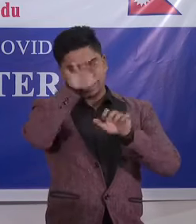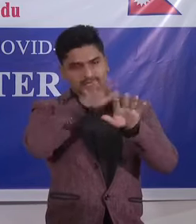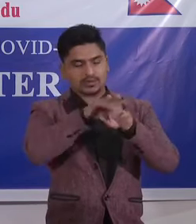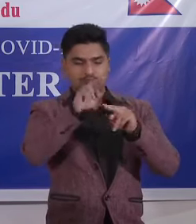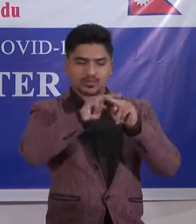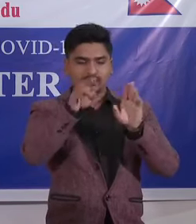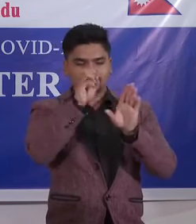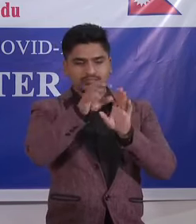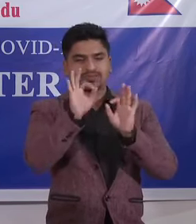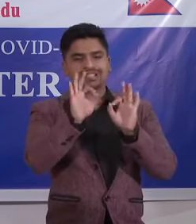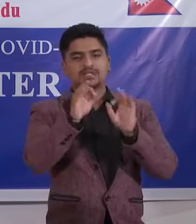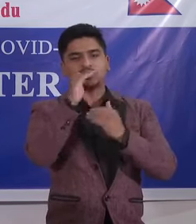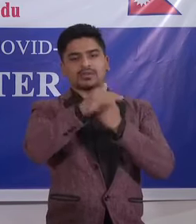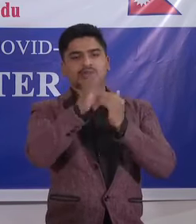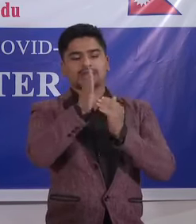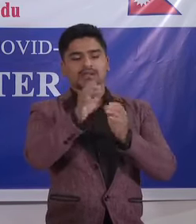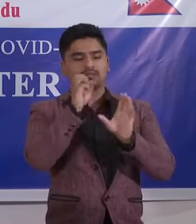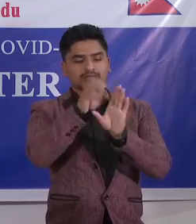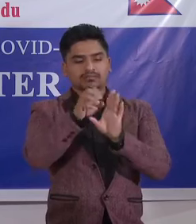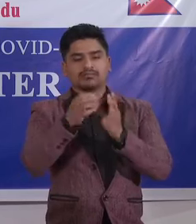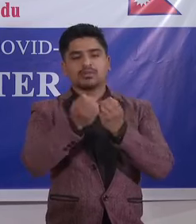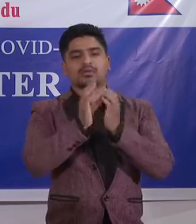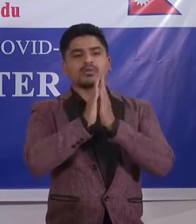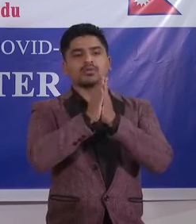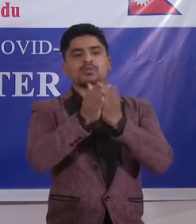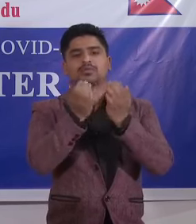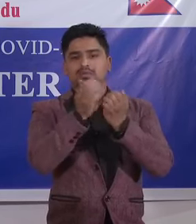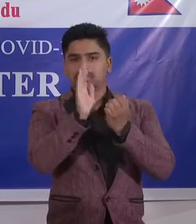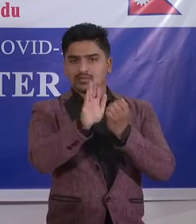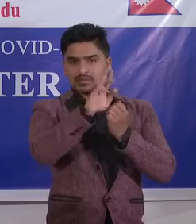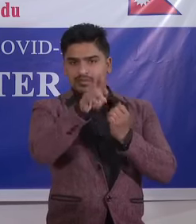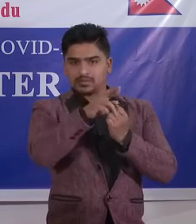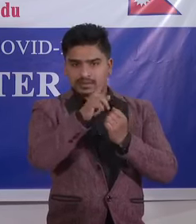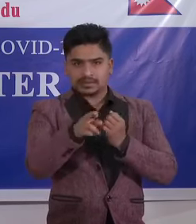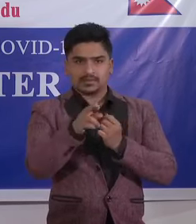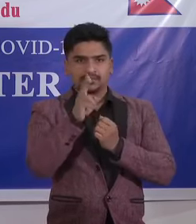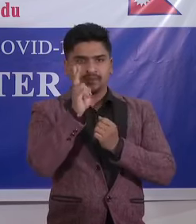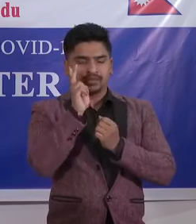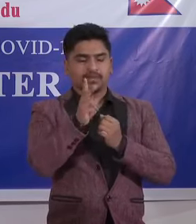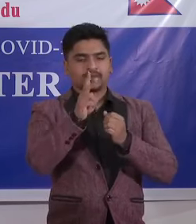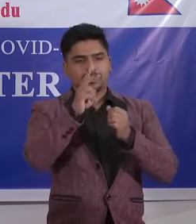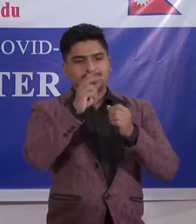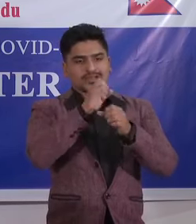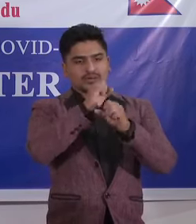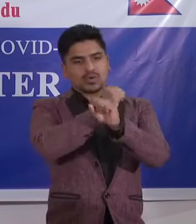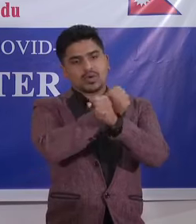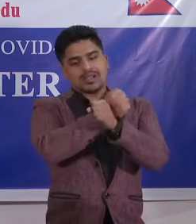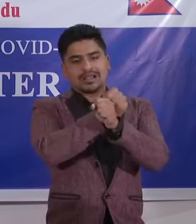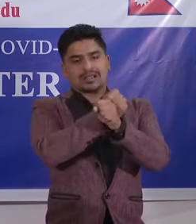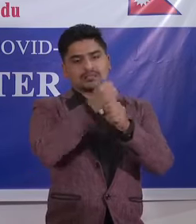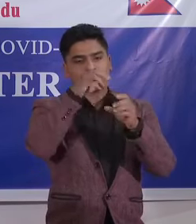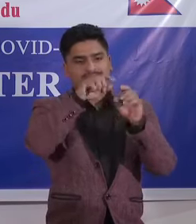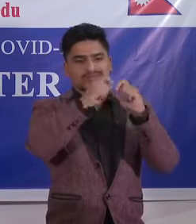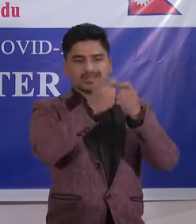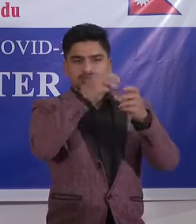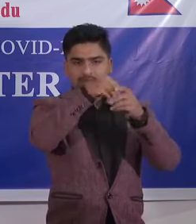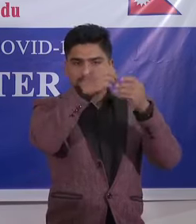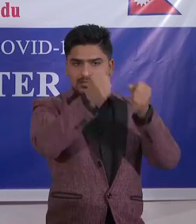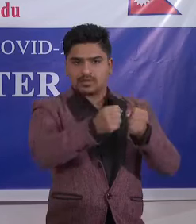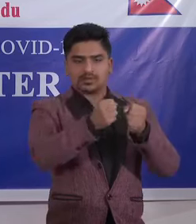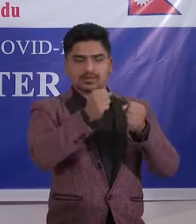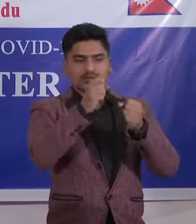रूप मा रकरेक्ट रूप मा भरदीन होना हमे अरदीकमा अनुगत पनी गर साँ रा तो रेड जोन मा परेका हारो आईसोलेशन मा बसने